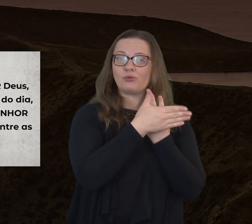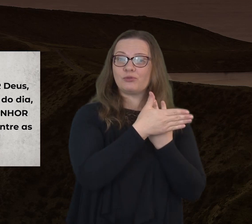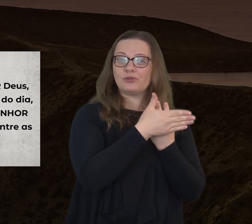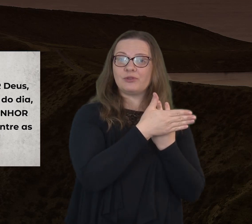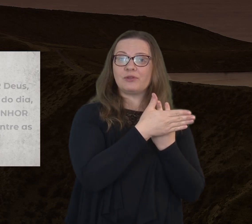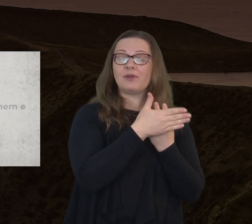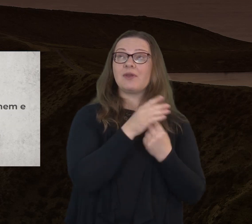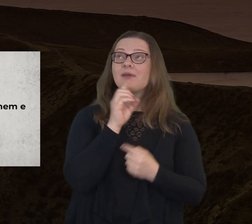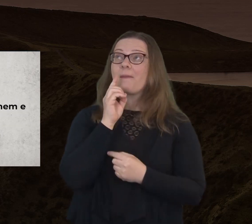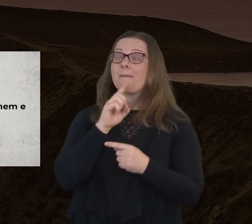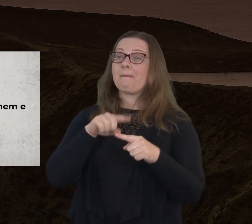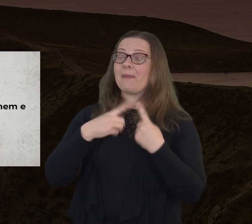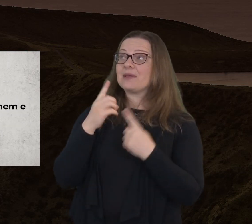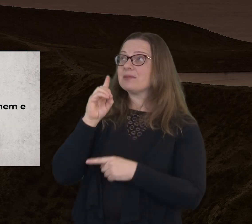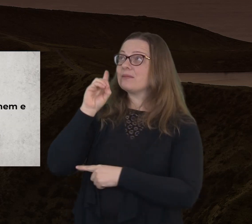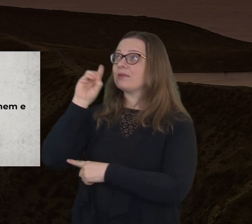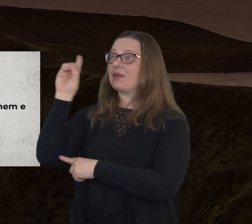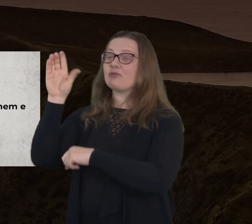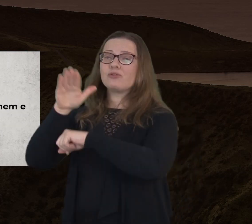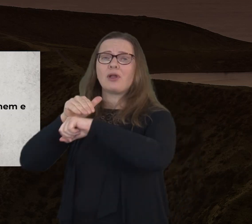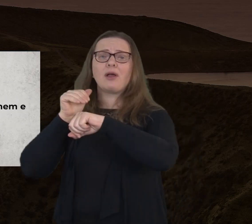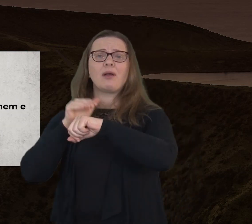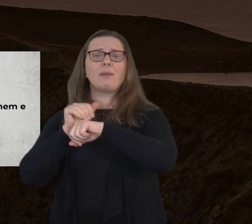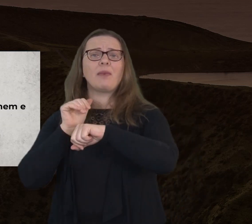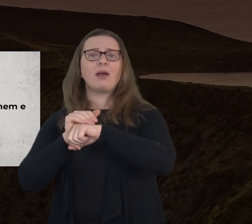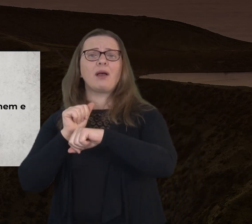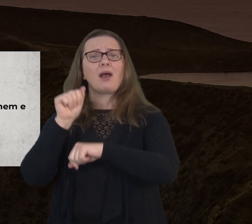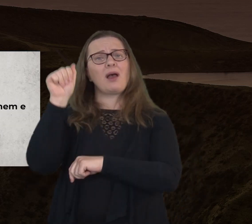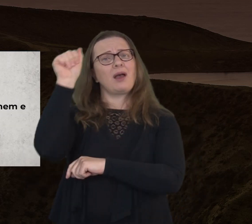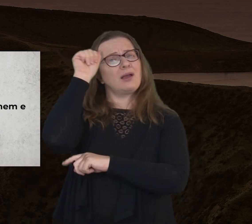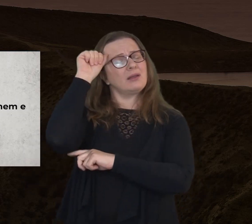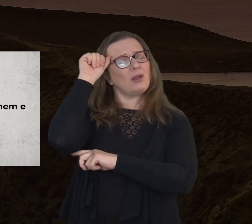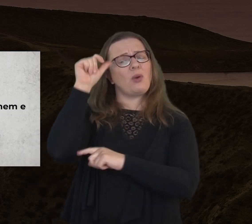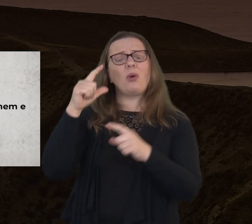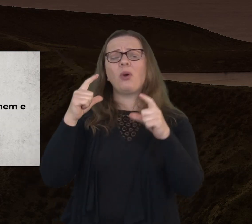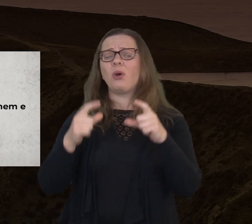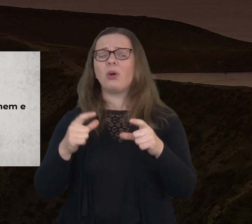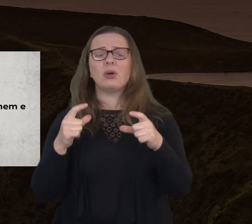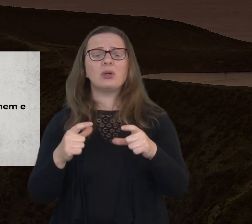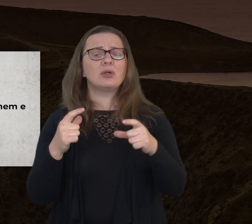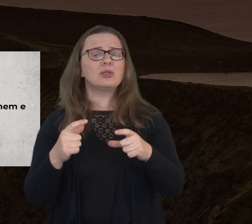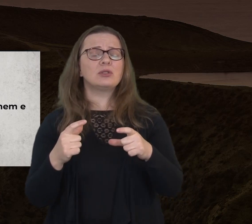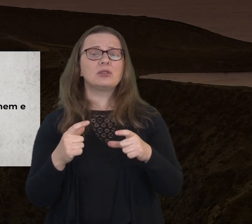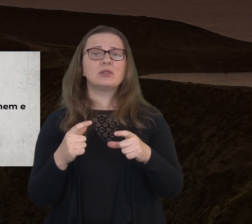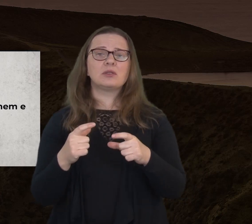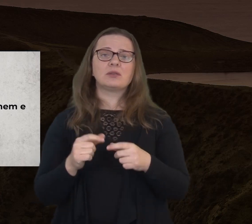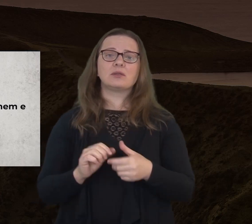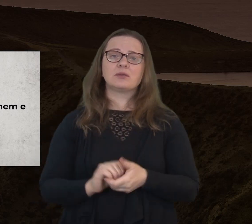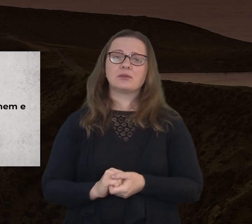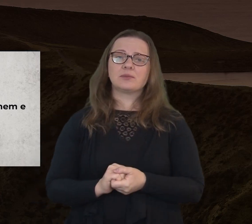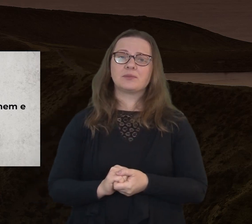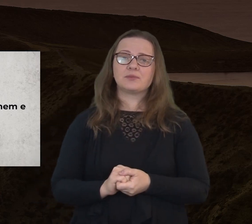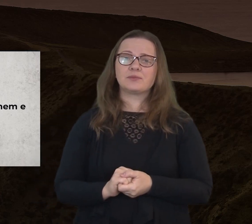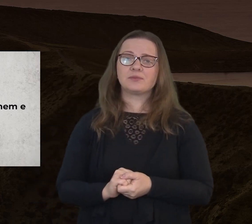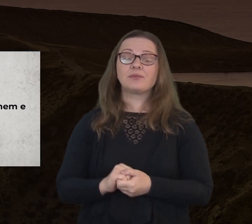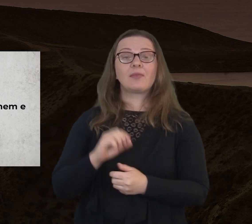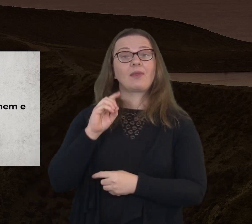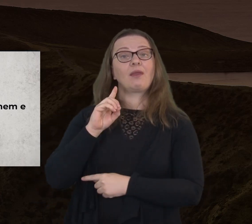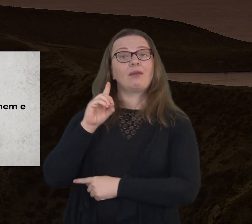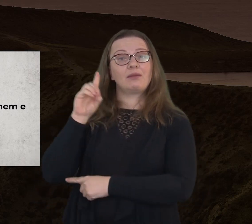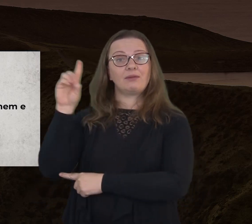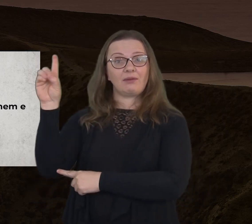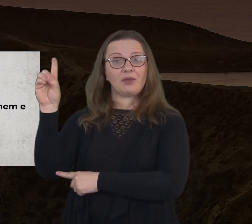chamou Senhor Deus ao homem e lhe perguntou: onde estás? Quer dizer, então,